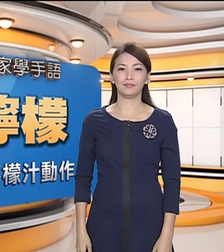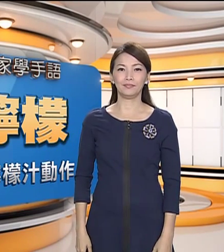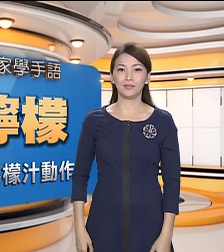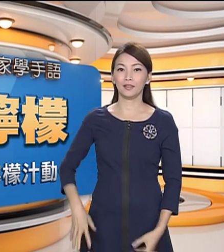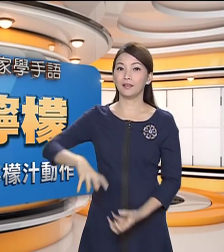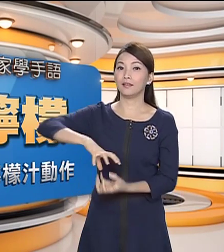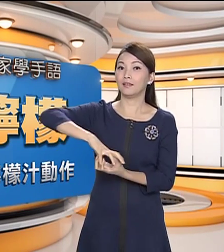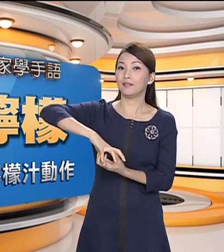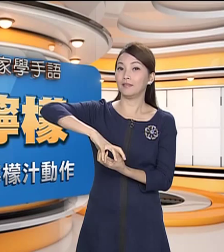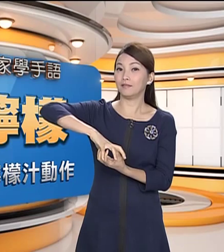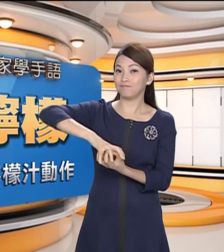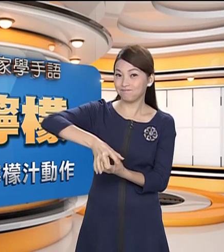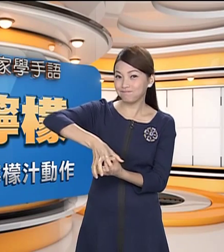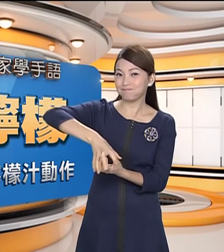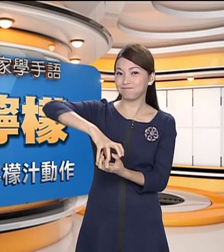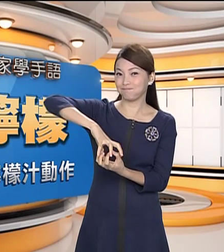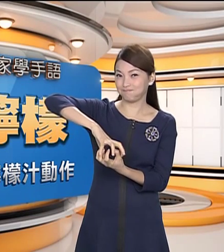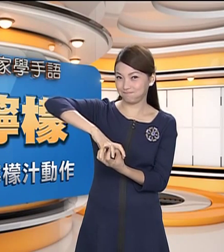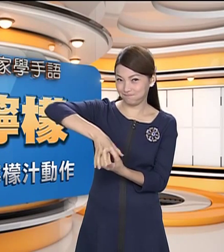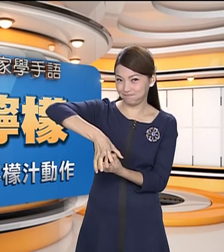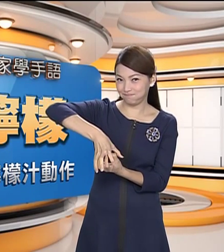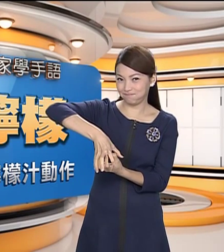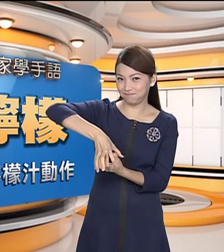汁的样子。柠檬。